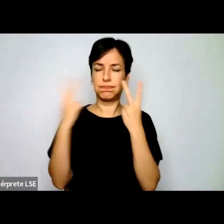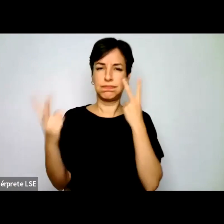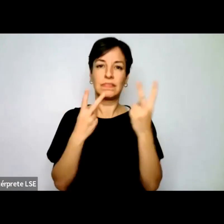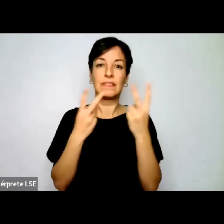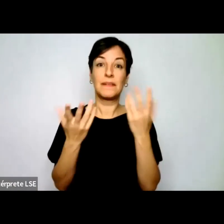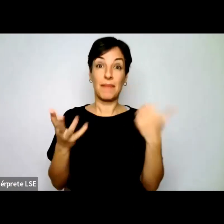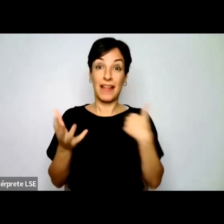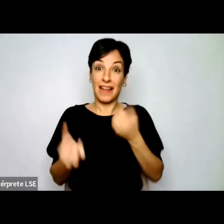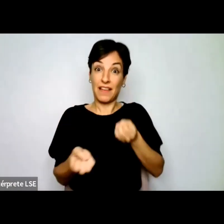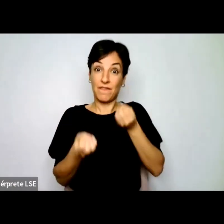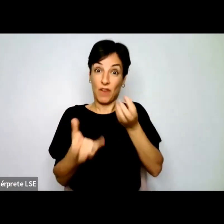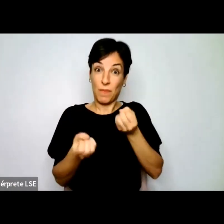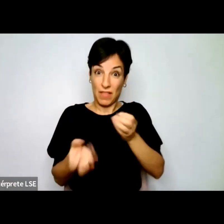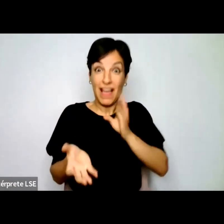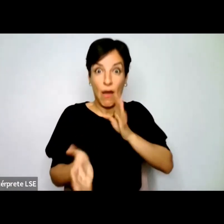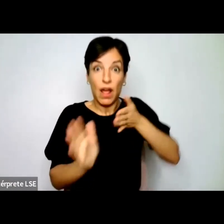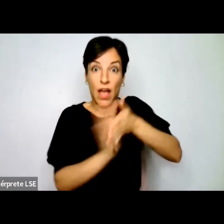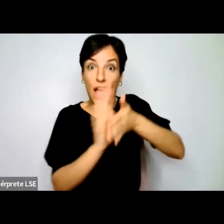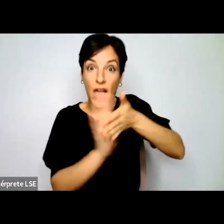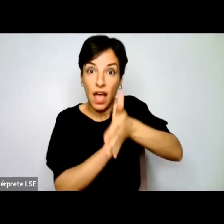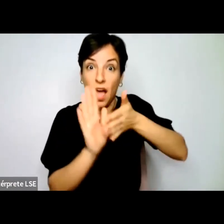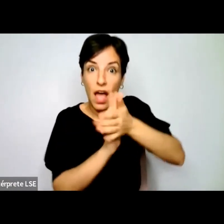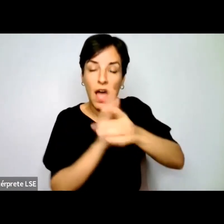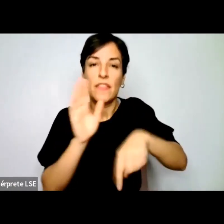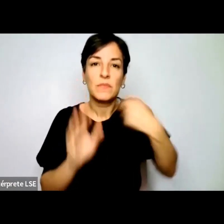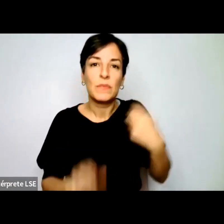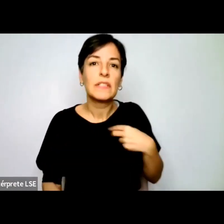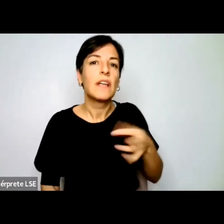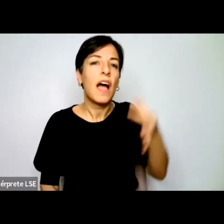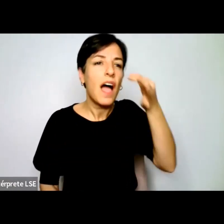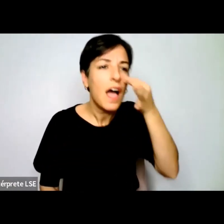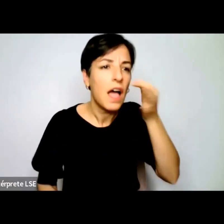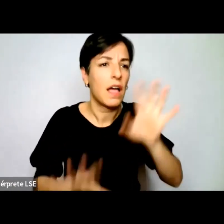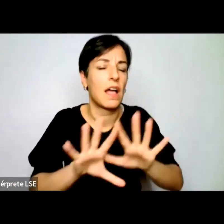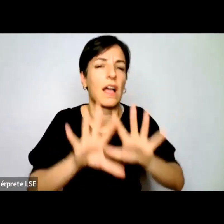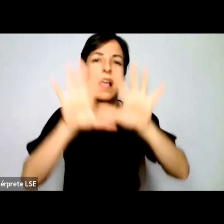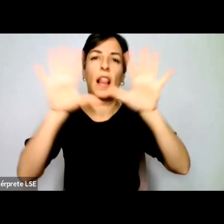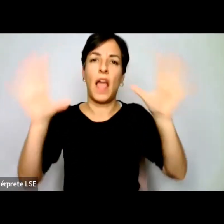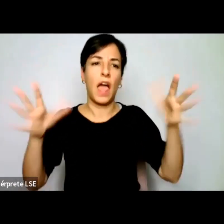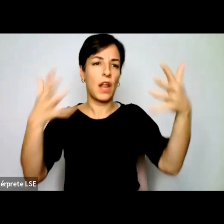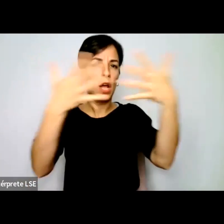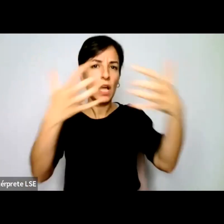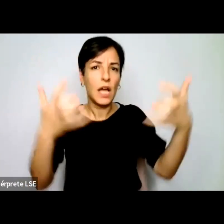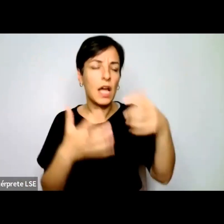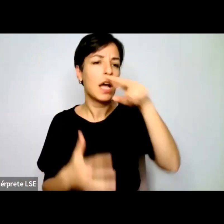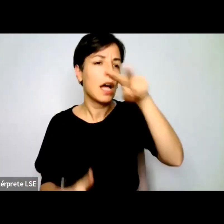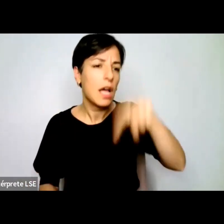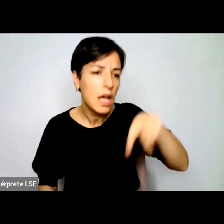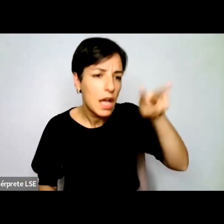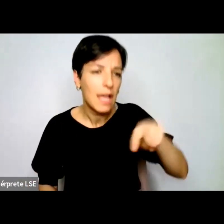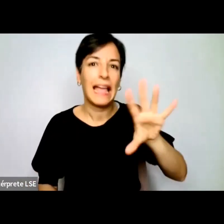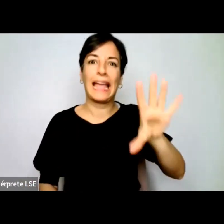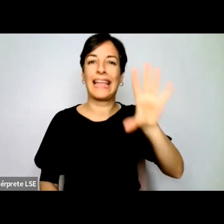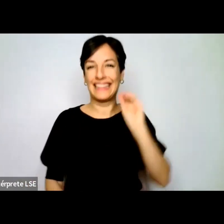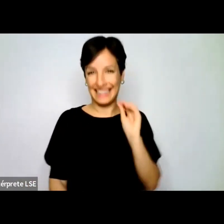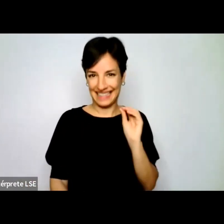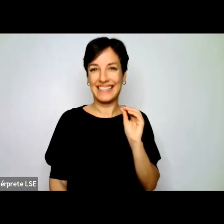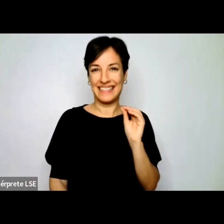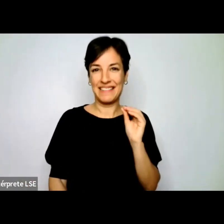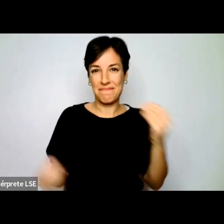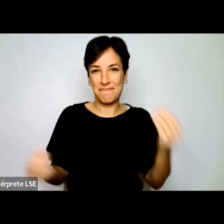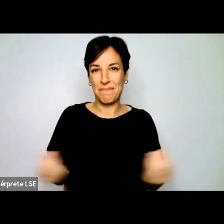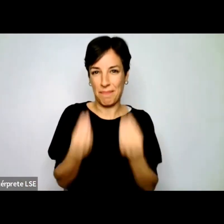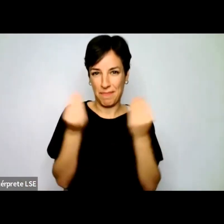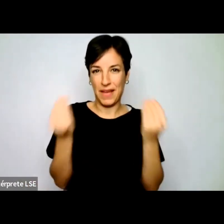toda esta información que os estamos dando lo podáis ver todo mucho mejor, leer y entender, y entender mejor